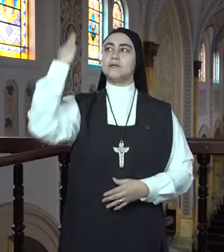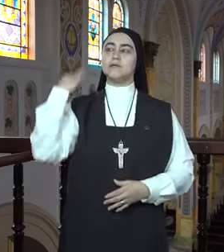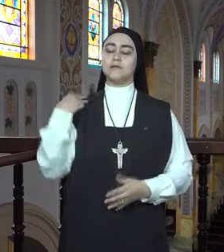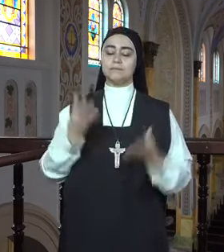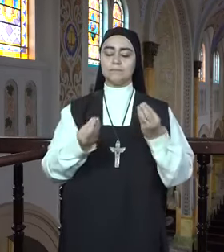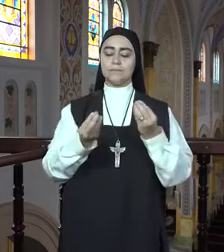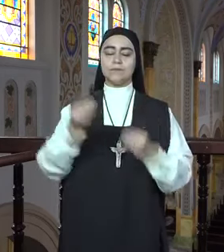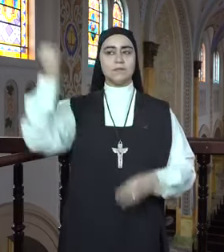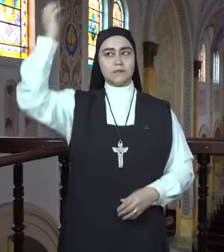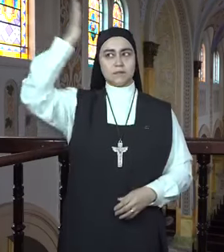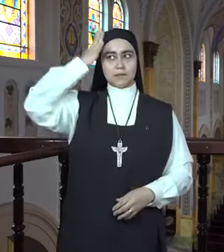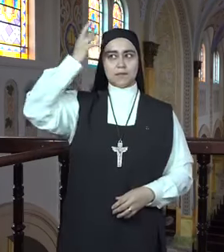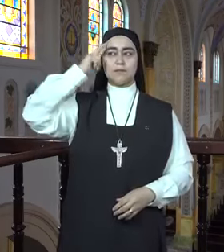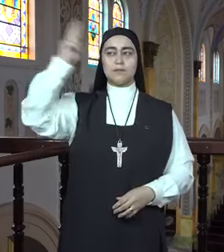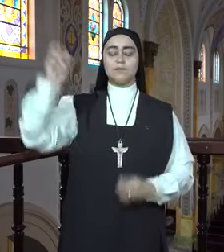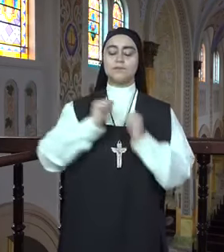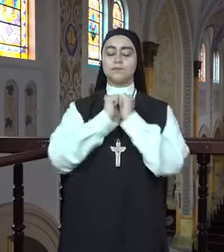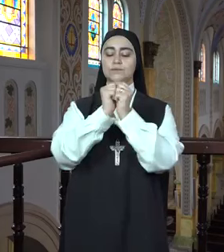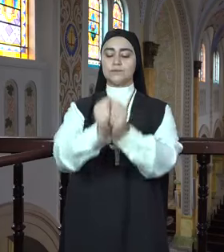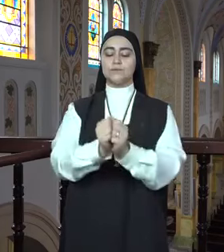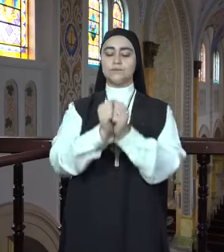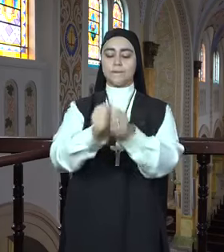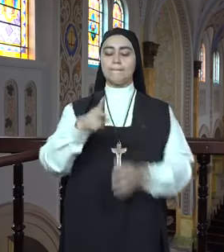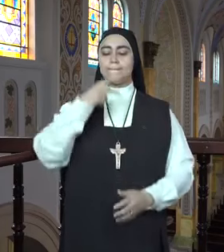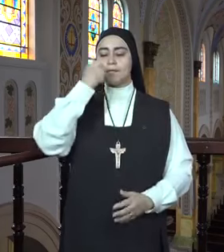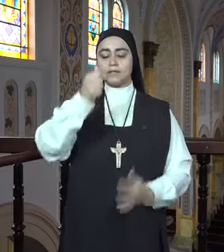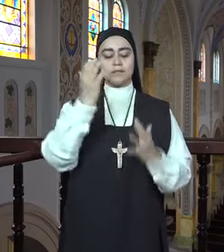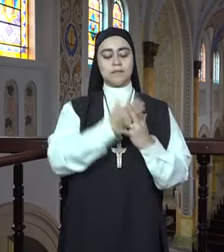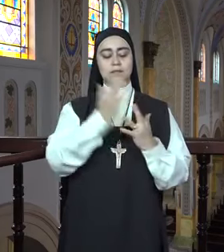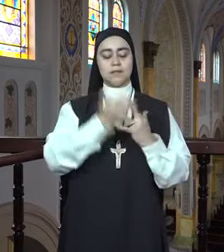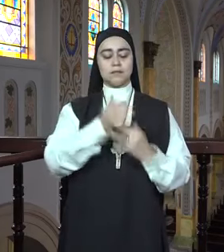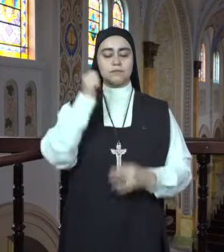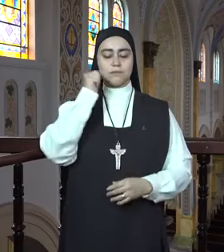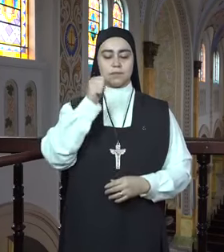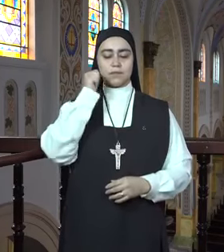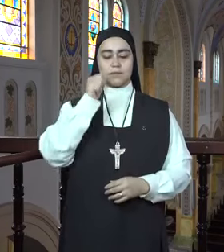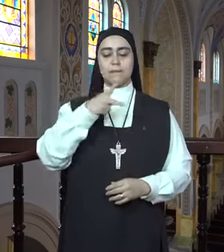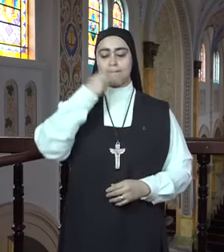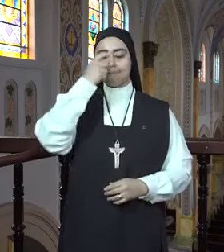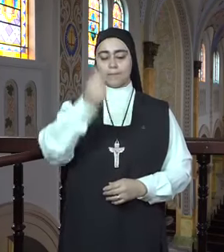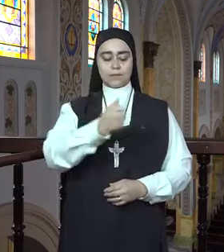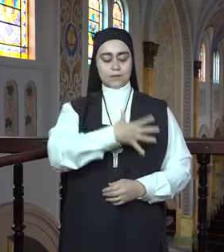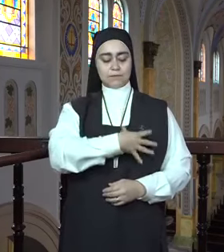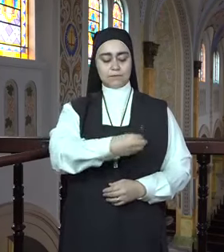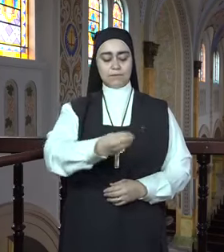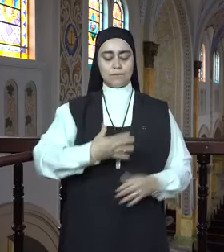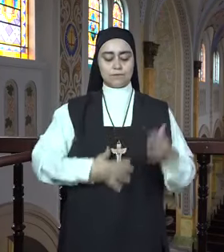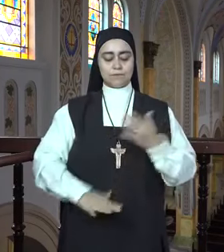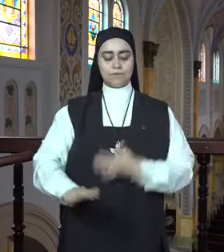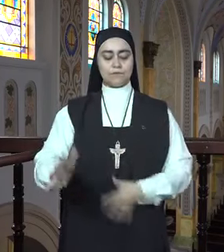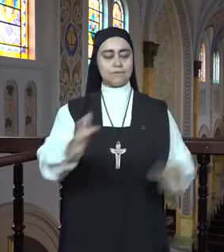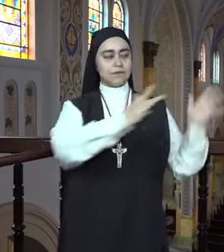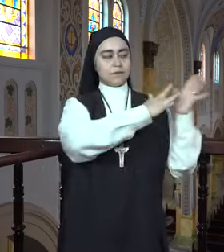o Senhor é convosco. Bendita sois vós entre as mulheres, e bendito é o fruto do vosso ventre,